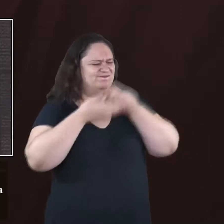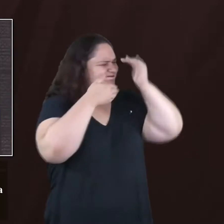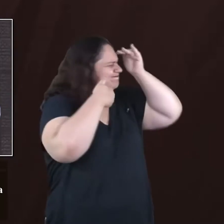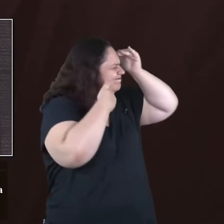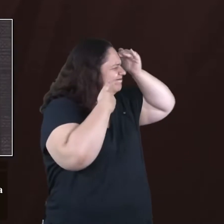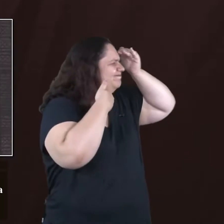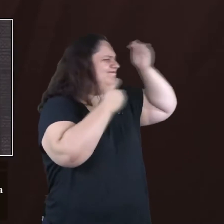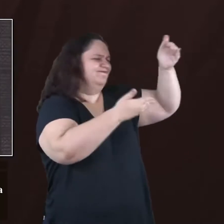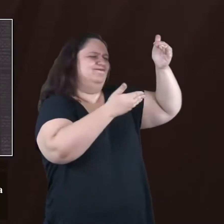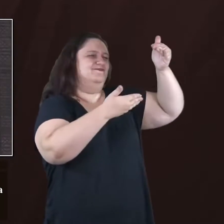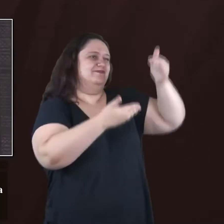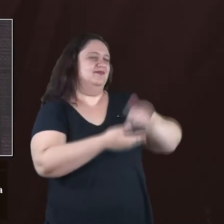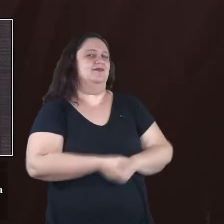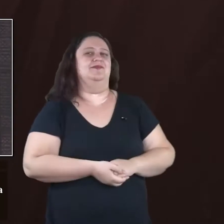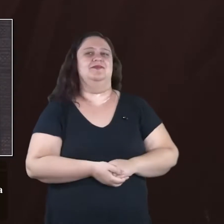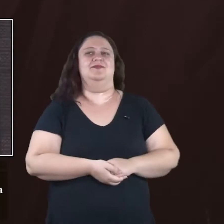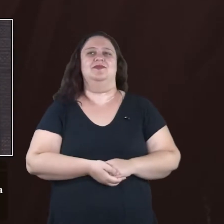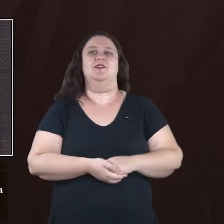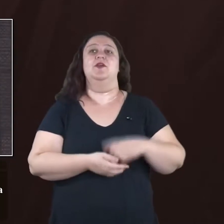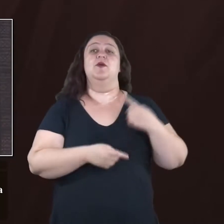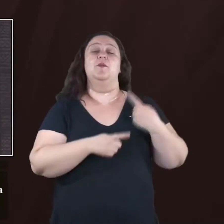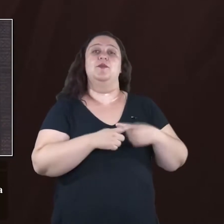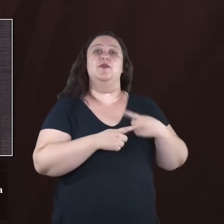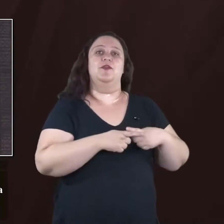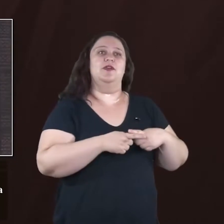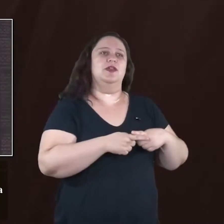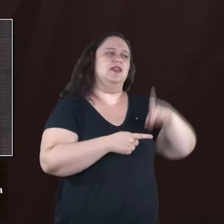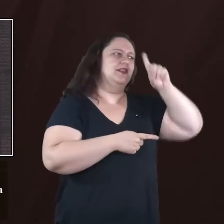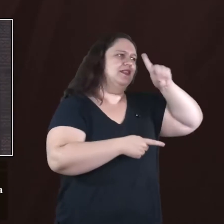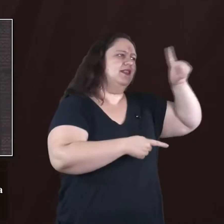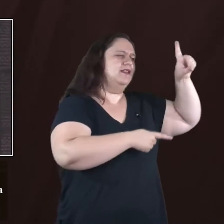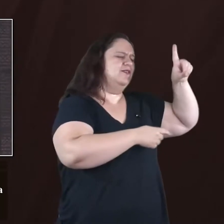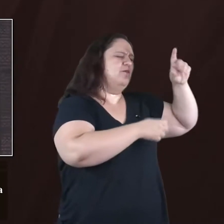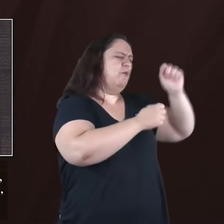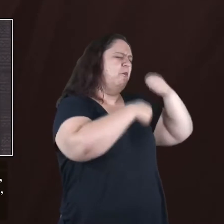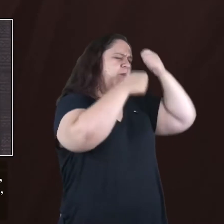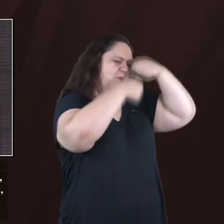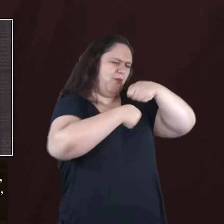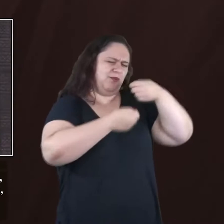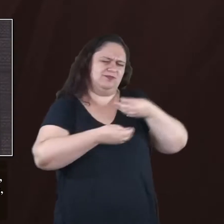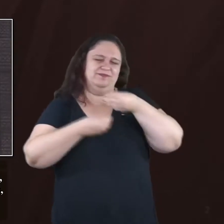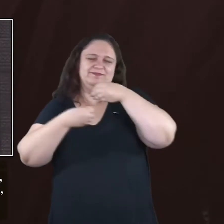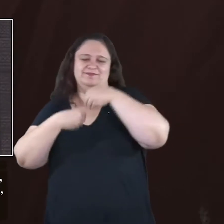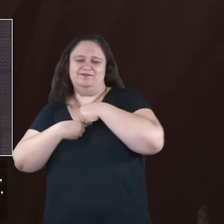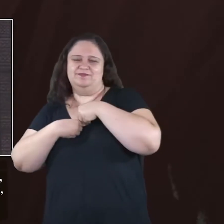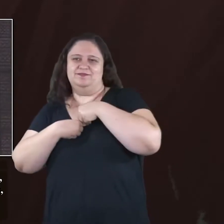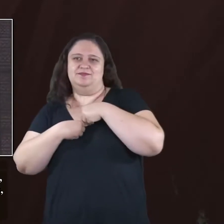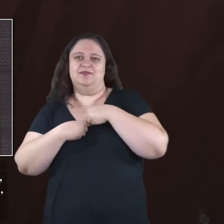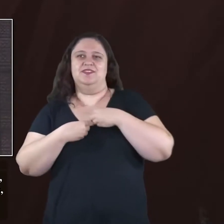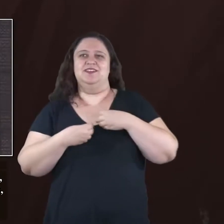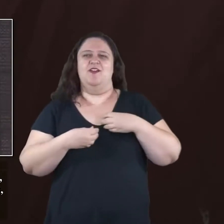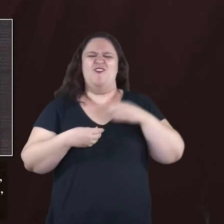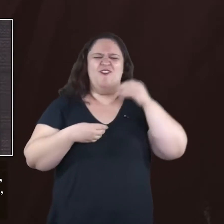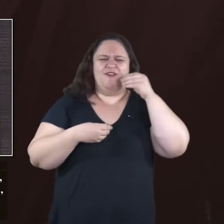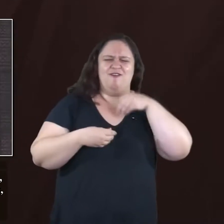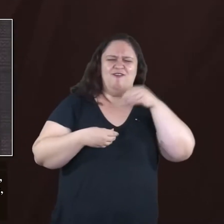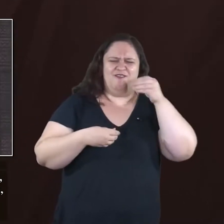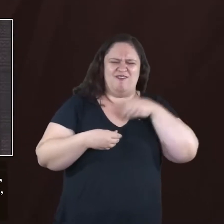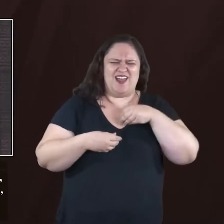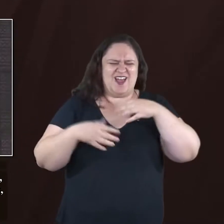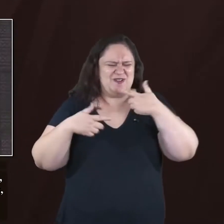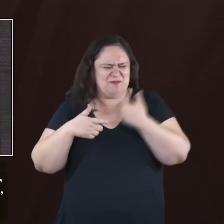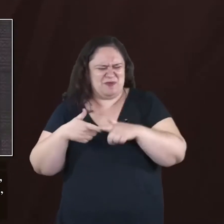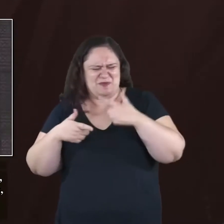mim repouse o poder de Cristo. Pelo que sinto prazer nas fraquezas, nas